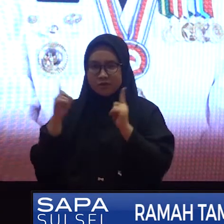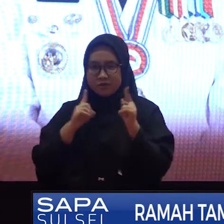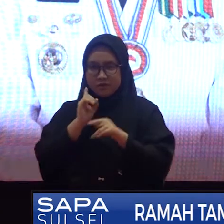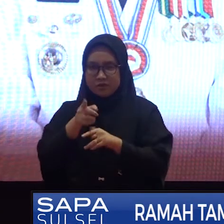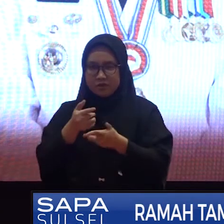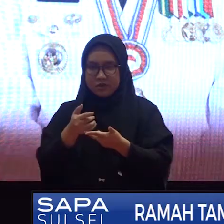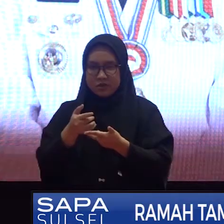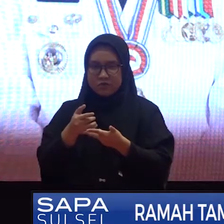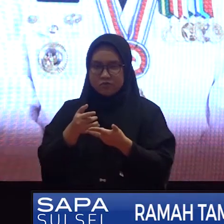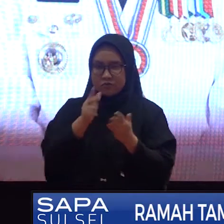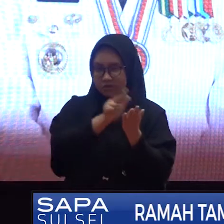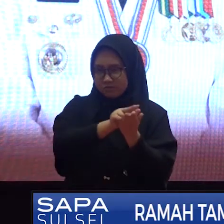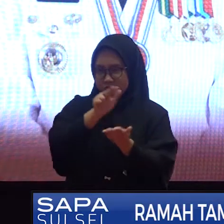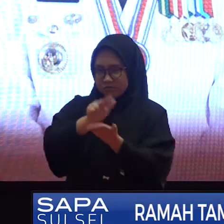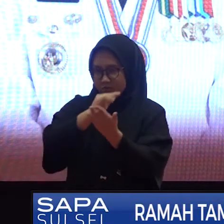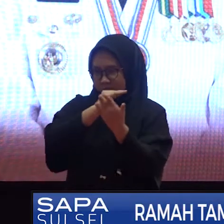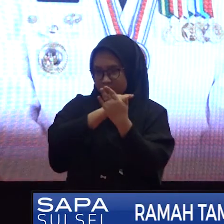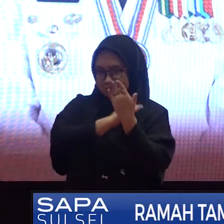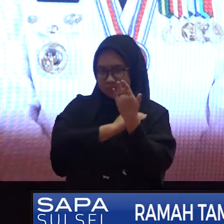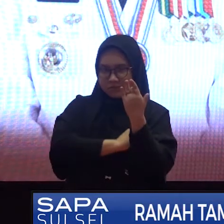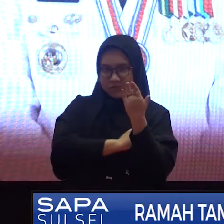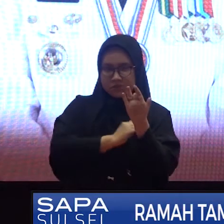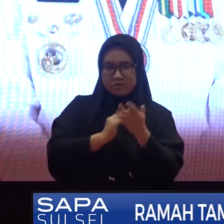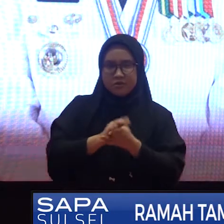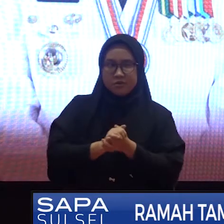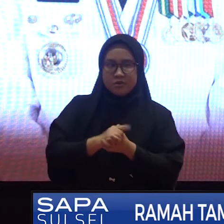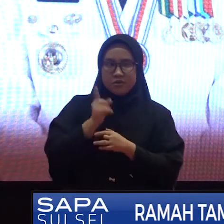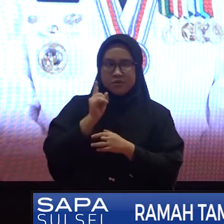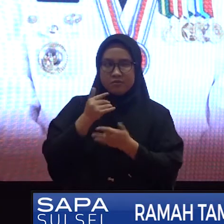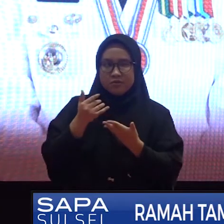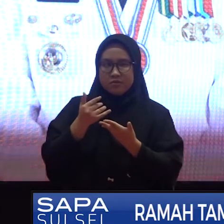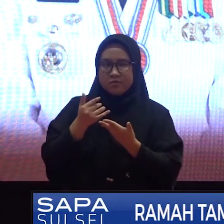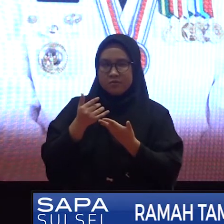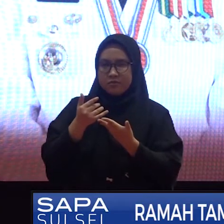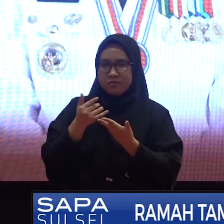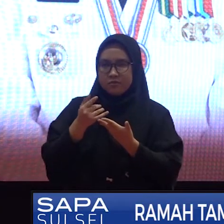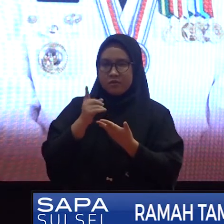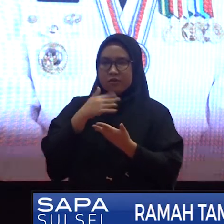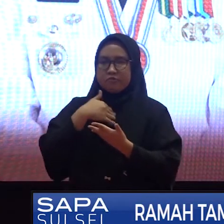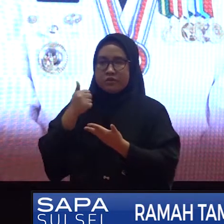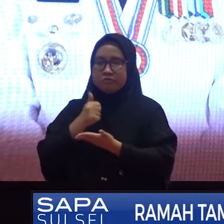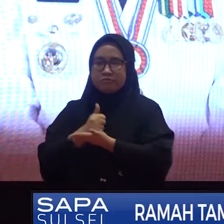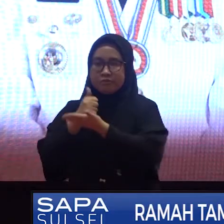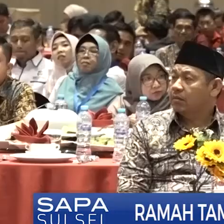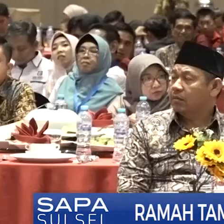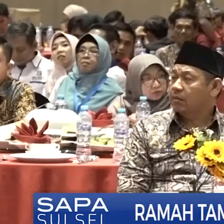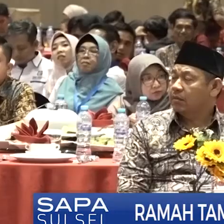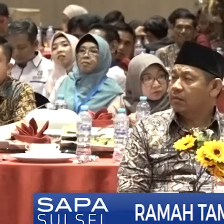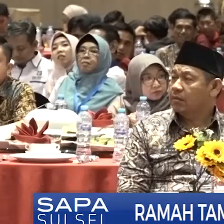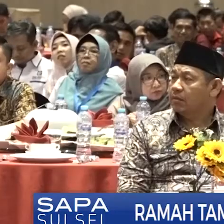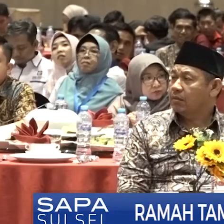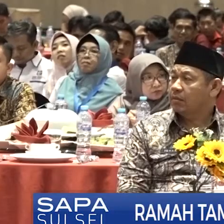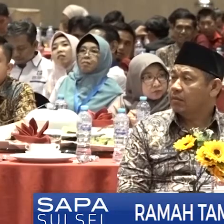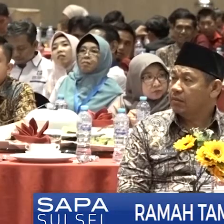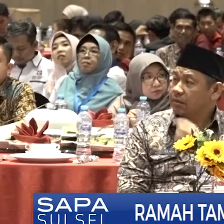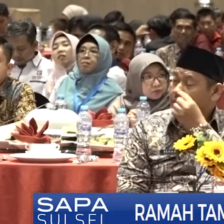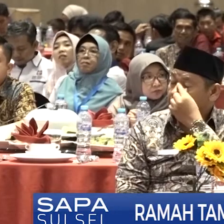sebuah kebijakan harus masuk di politik karena hanya dengan politiklah kita bisa membantu rakyat saya juga